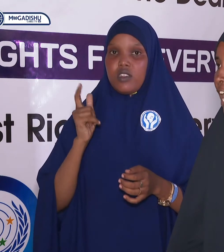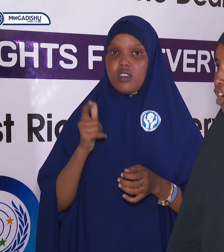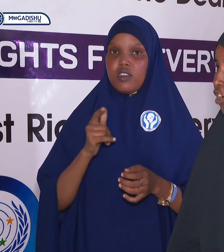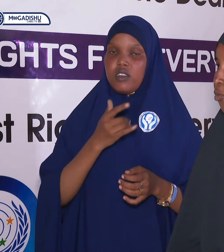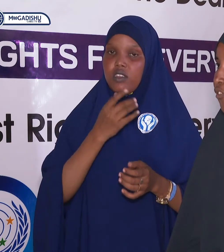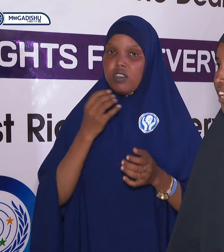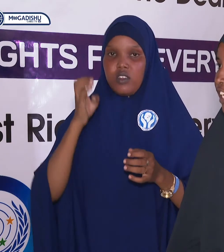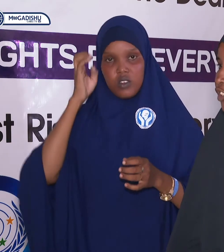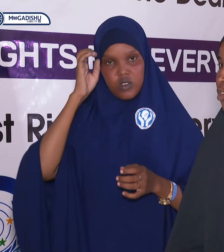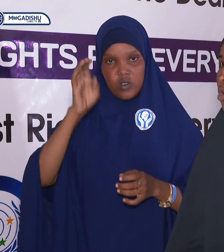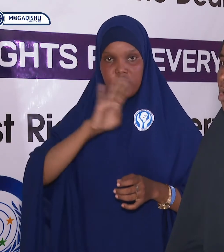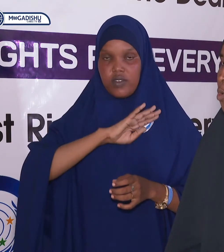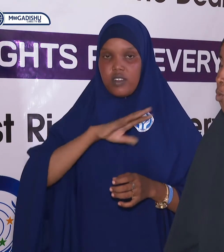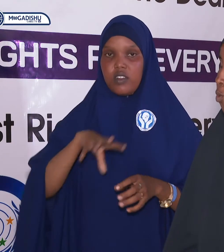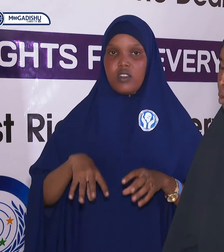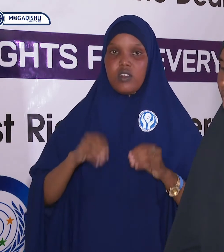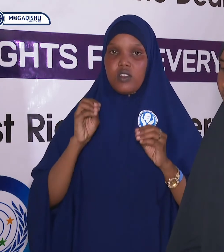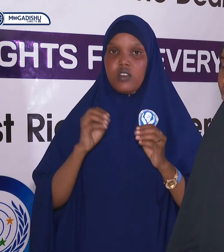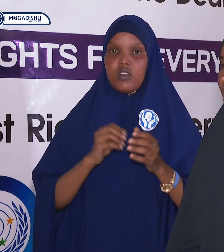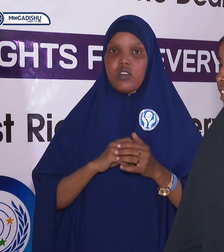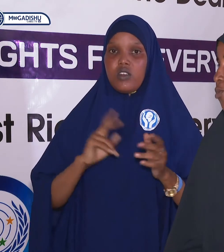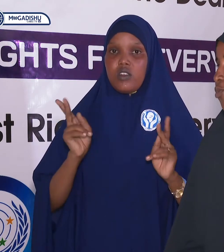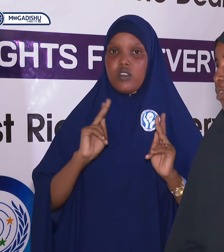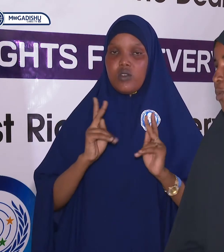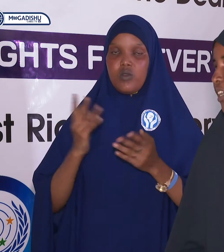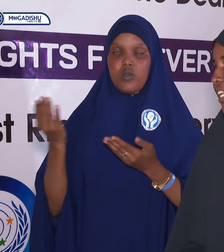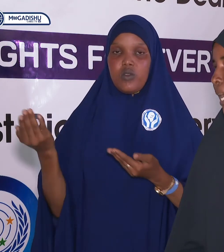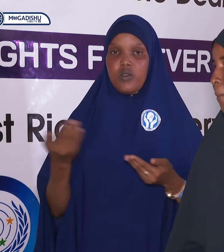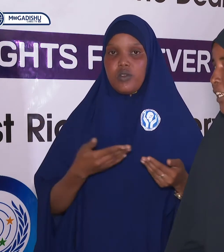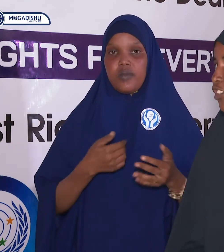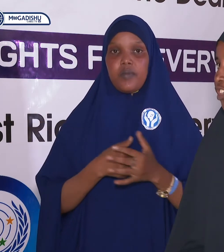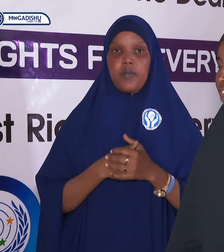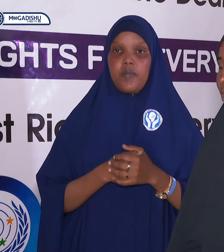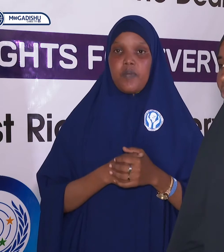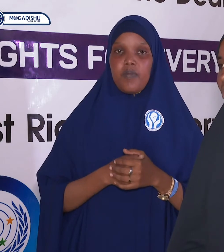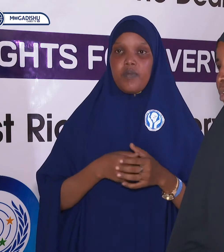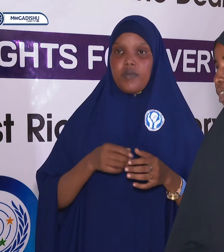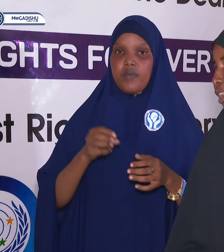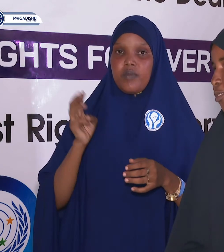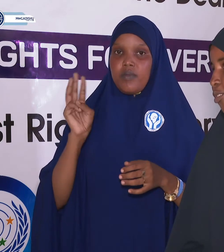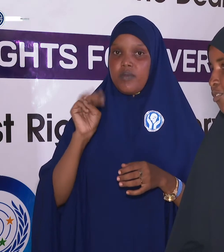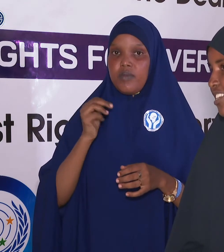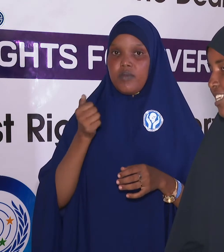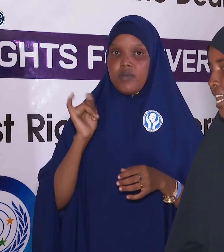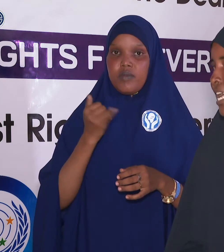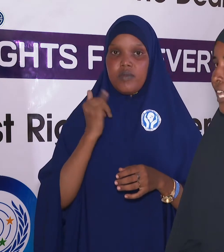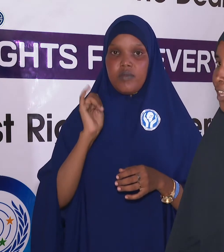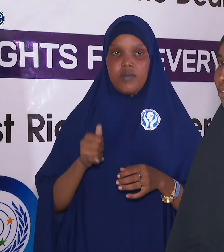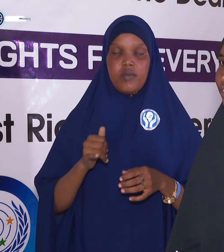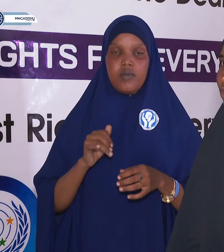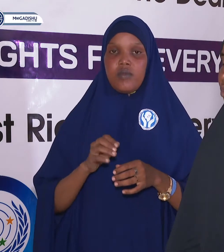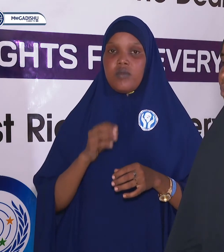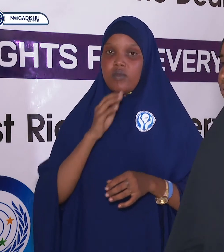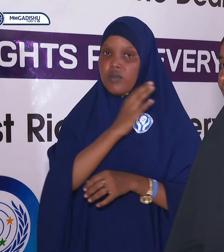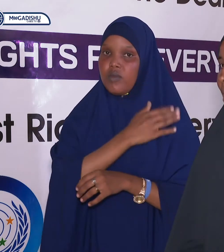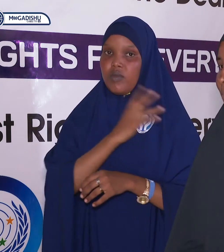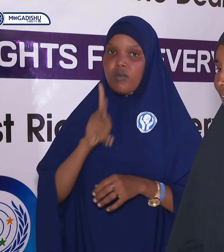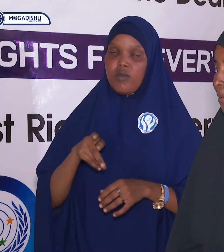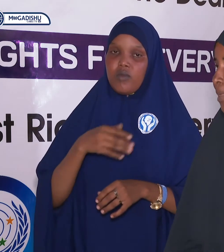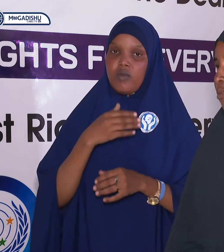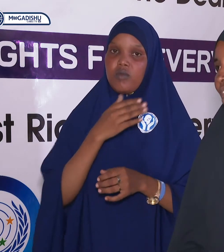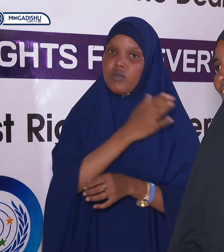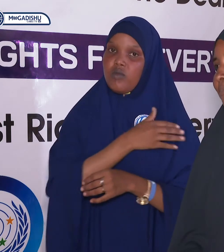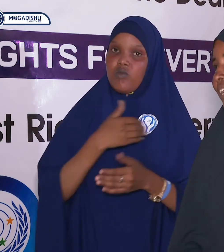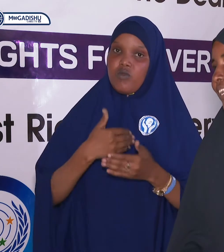inay aqoon ku filan hesho aad iyo aad ayaan usoo dhaweynaynaa mana jirto cid lagu takooraa duruuftiisa daruuf iyo duruuf